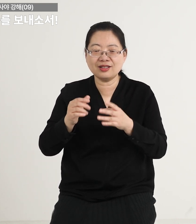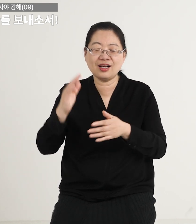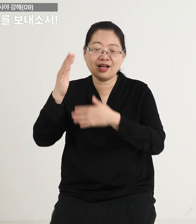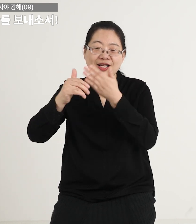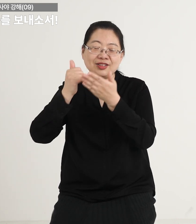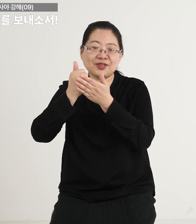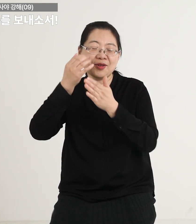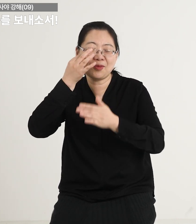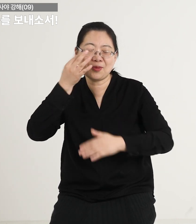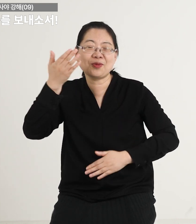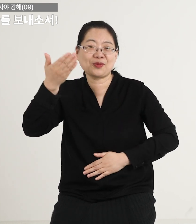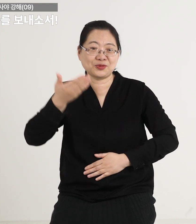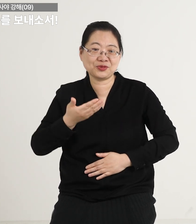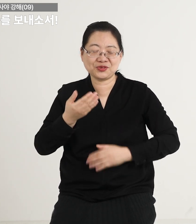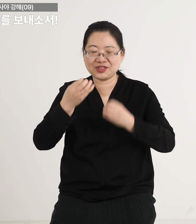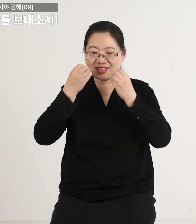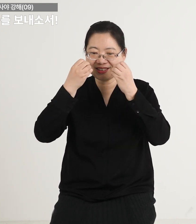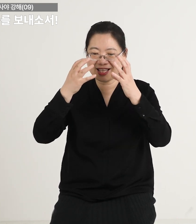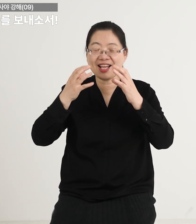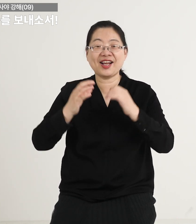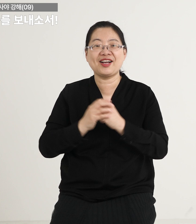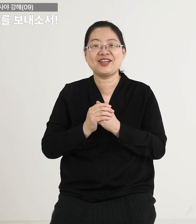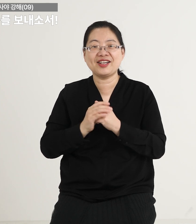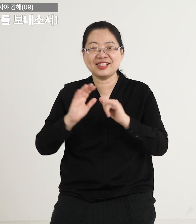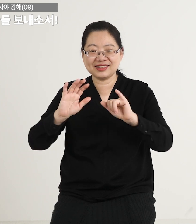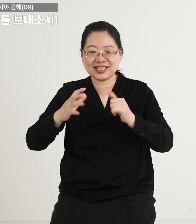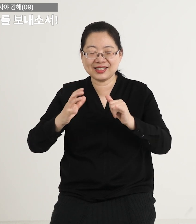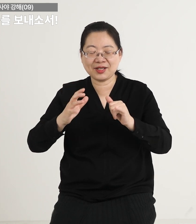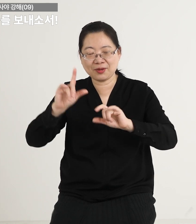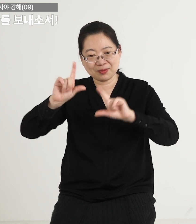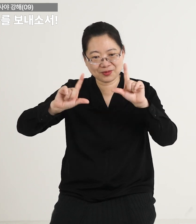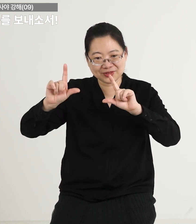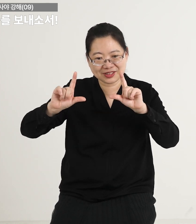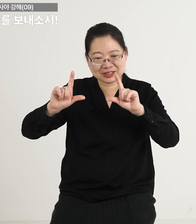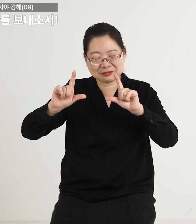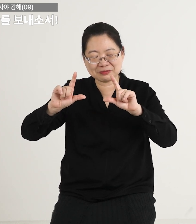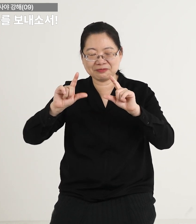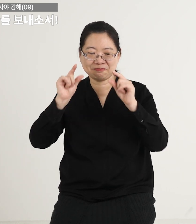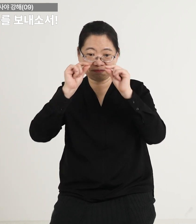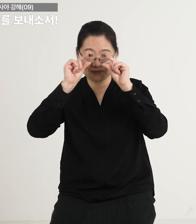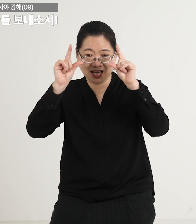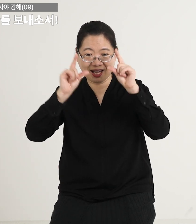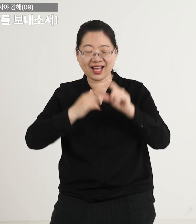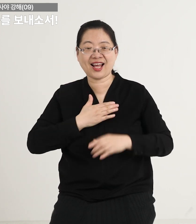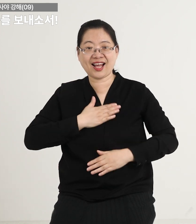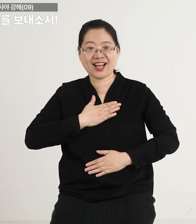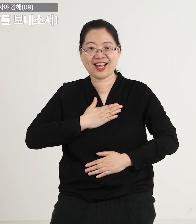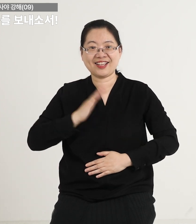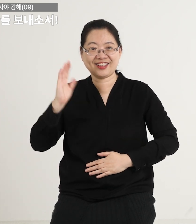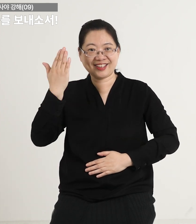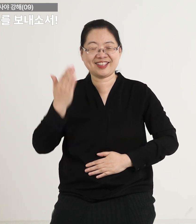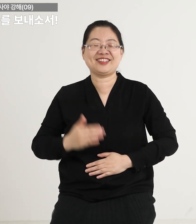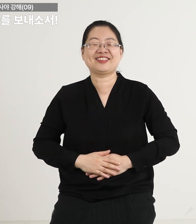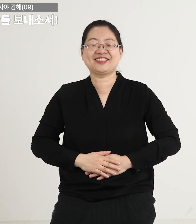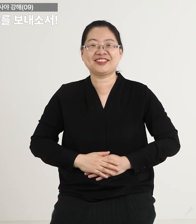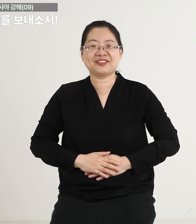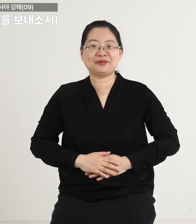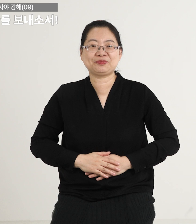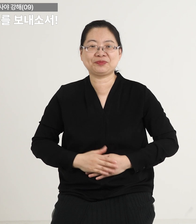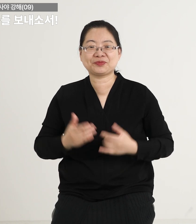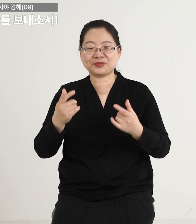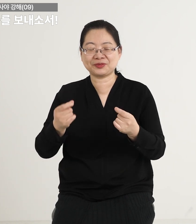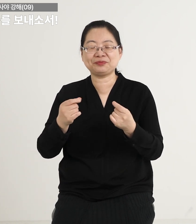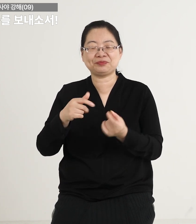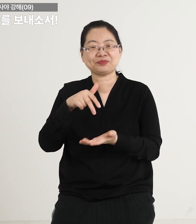하나님이 제시하시는 새로운 그림으로 눈이 열어지게 되죠. 이제 그런 시각으로